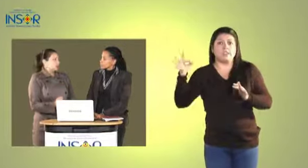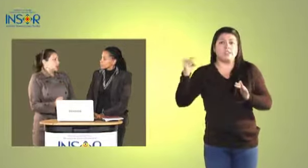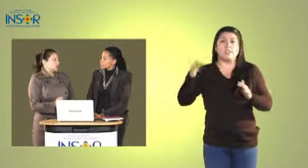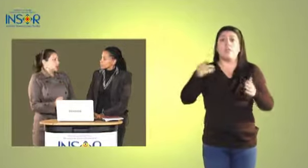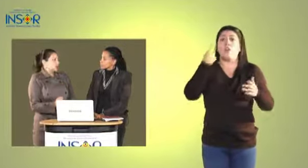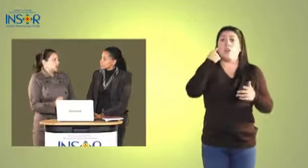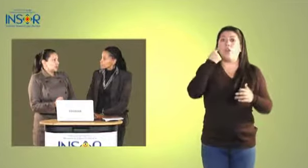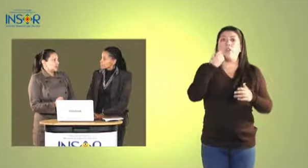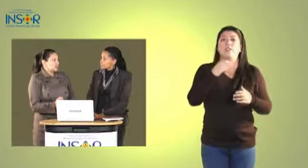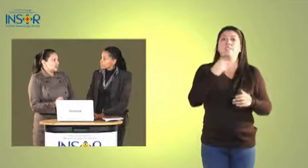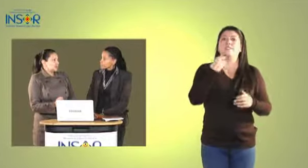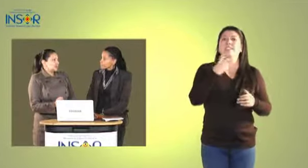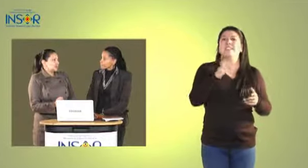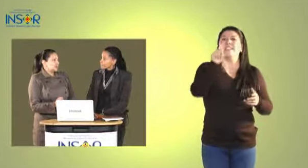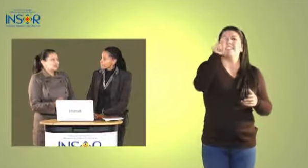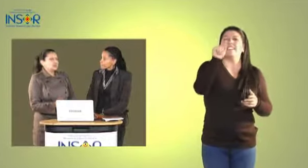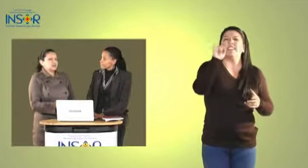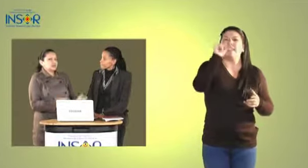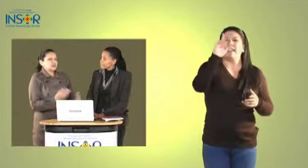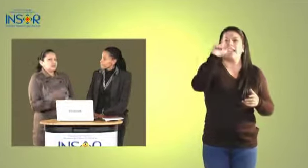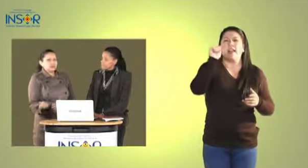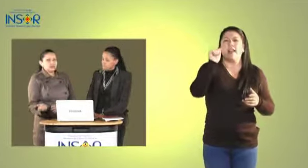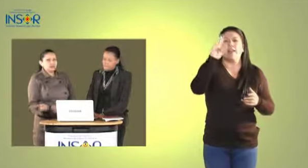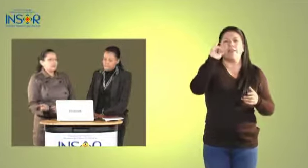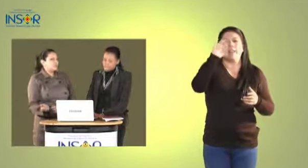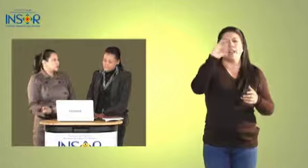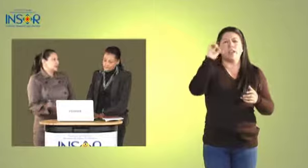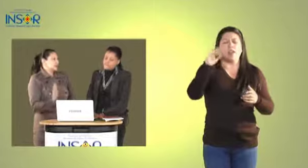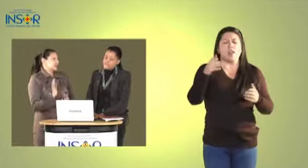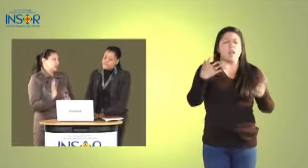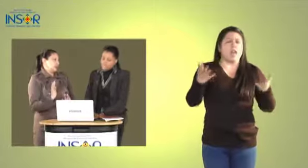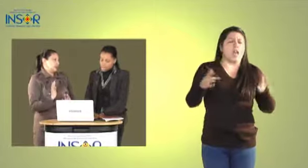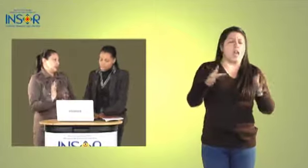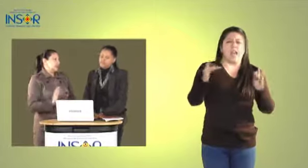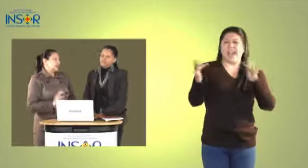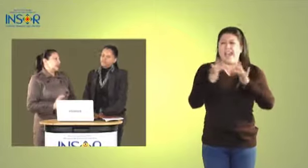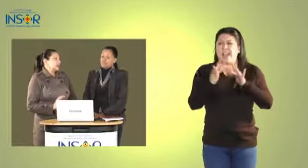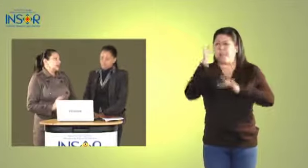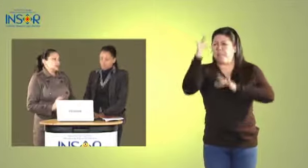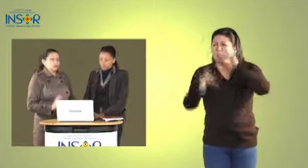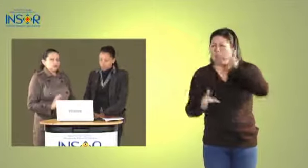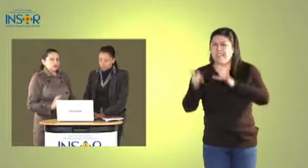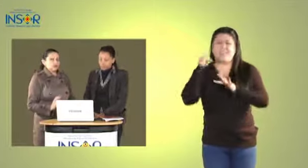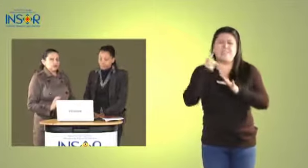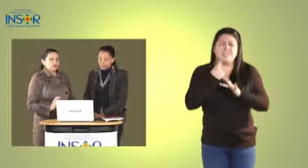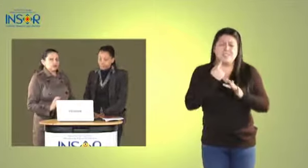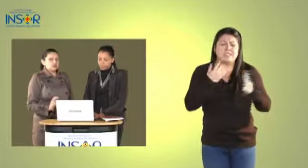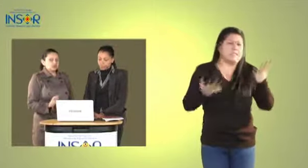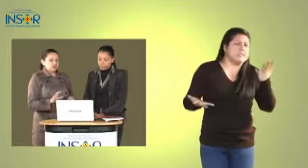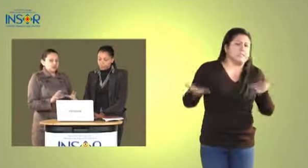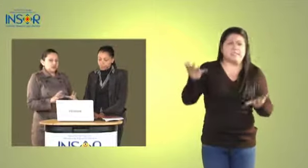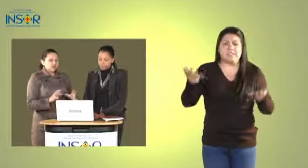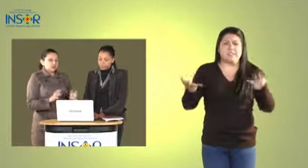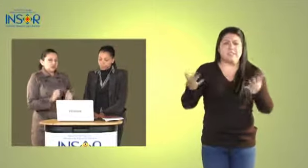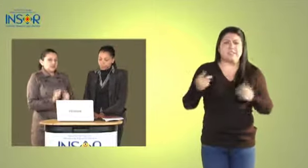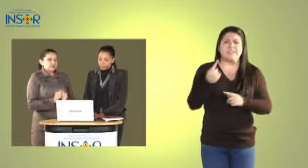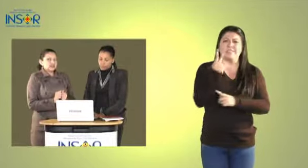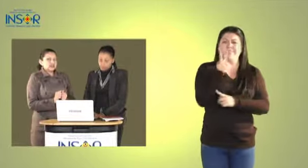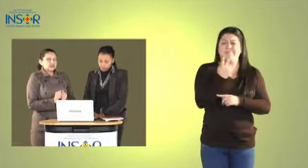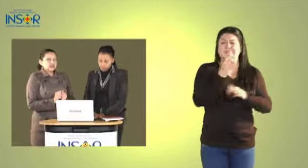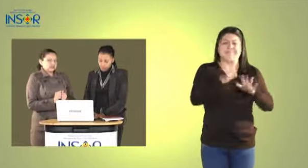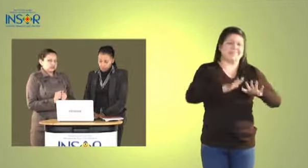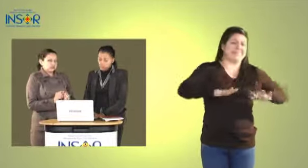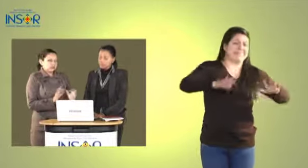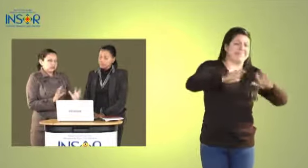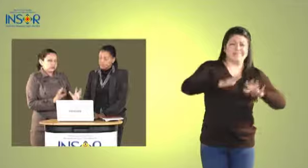está respondiendo tampoco a las necesidades de los oyentes, en el caso de los sordos está mucho más alejado de lo esperado. Entonces esos son dos